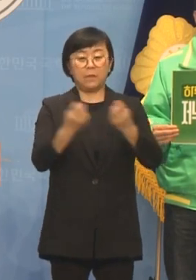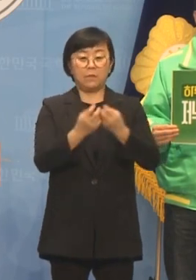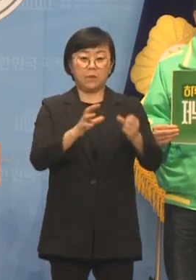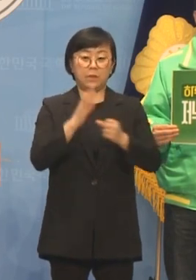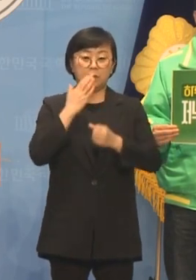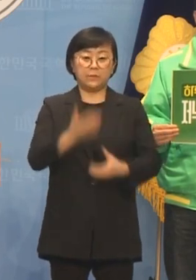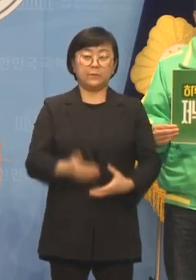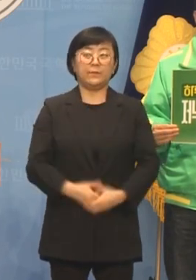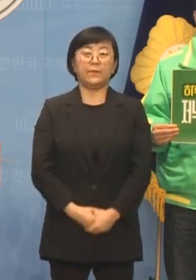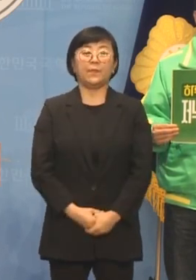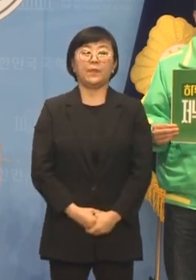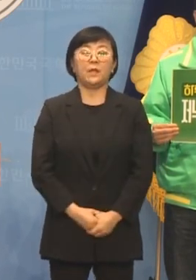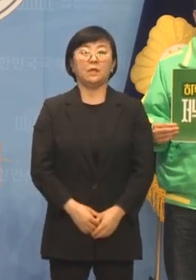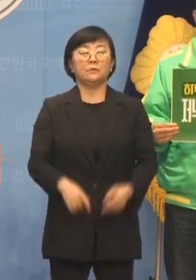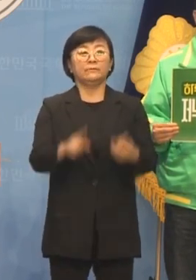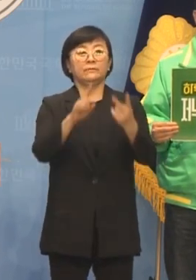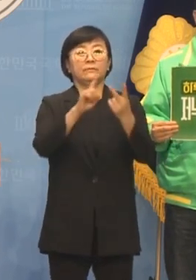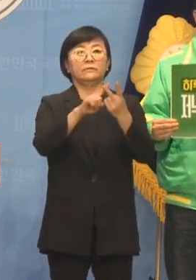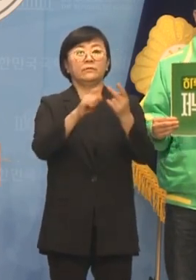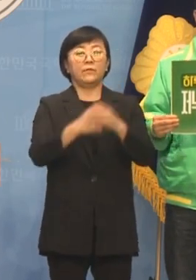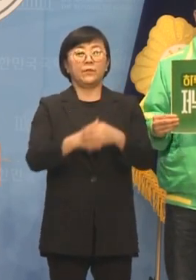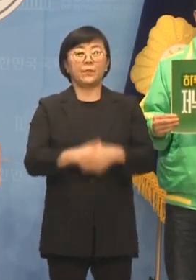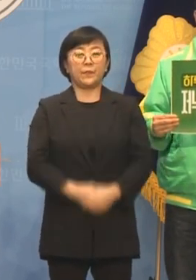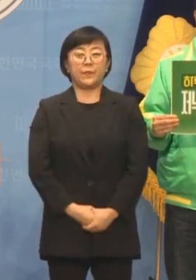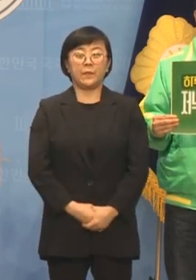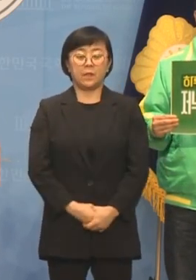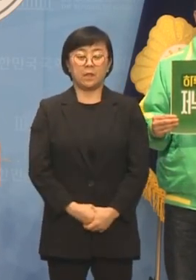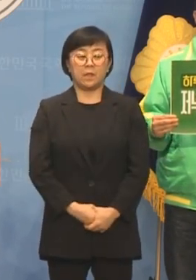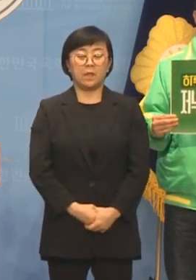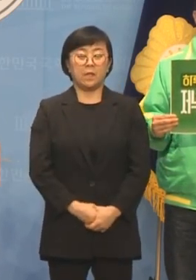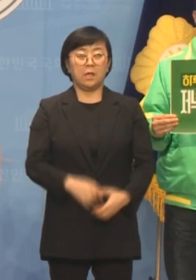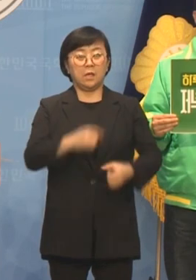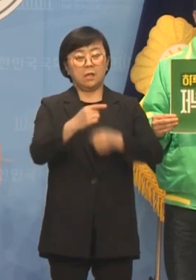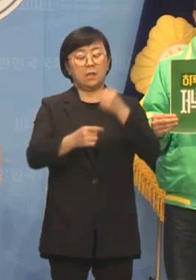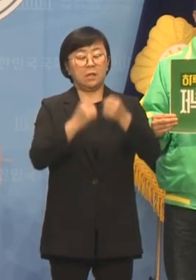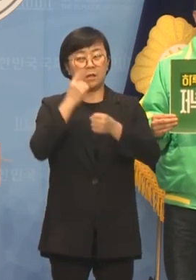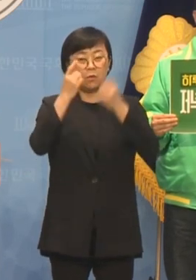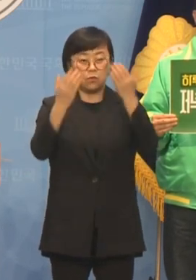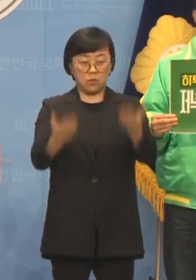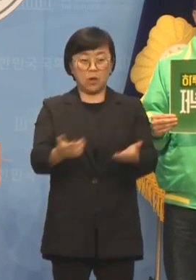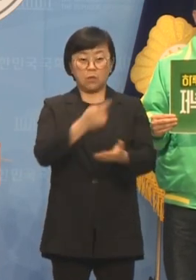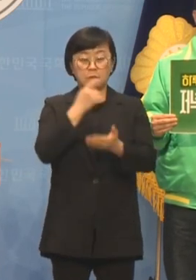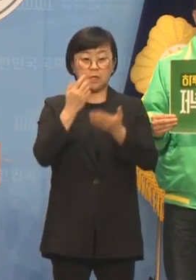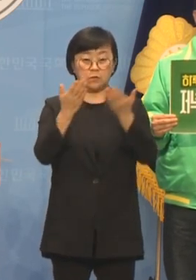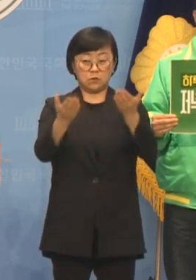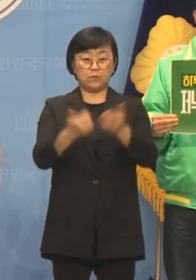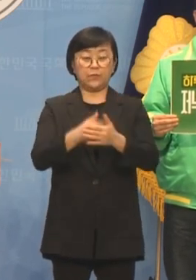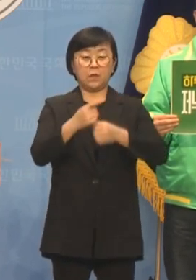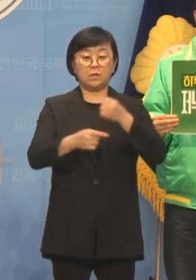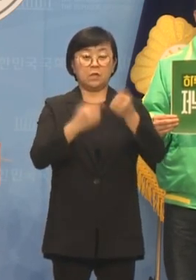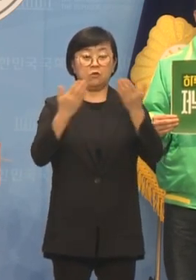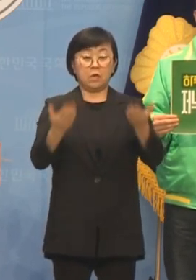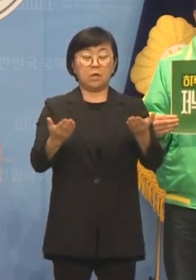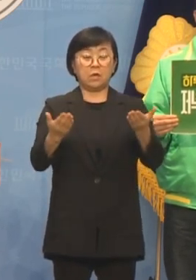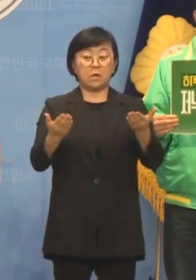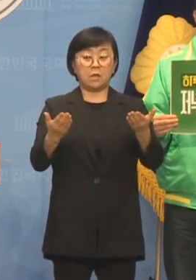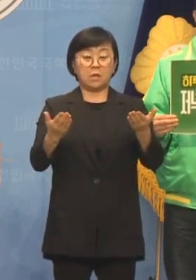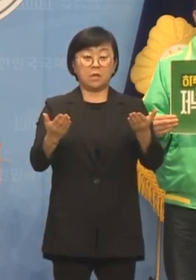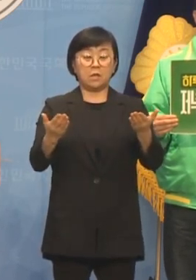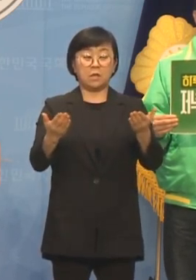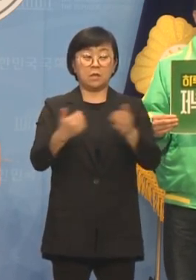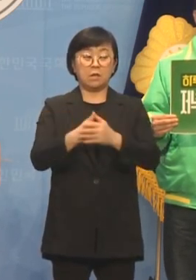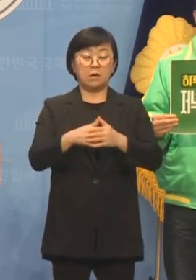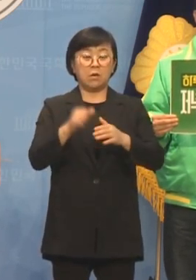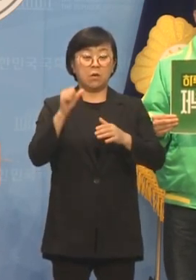것입니다 두 번째입니다 연간 1개월 휴가 보장법 연차 유업 휴가를